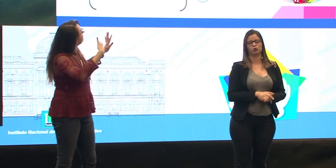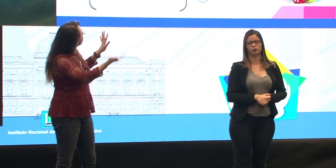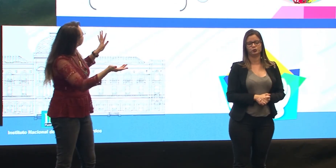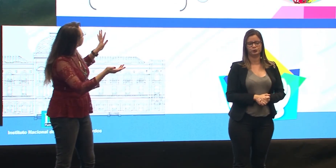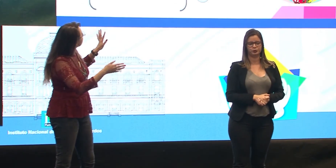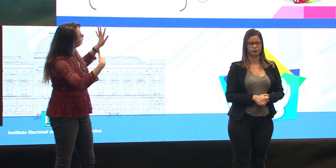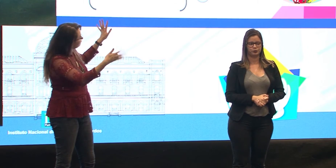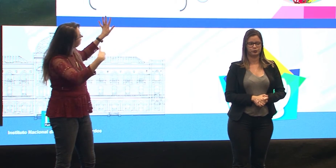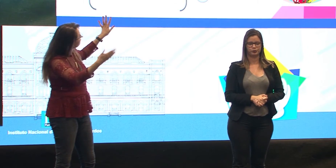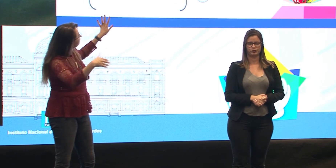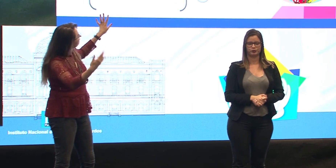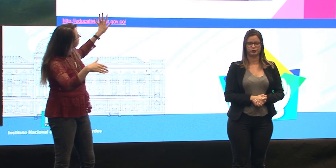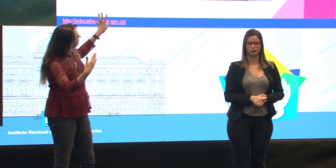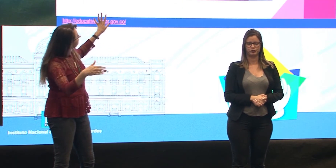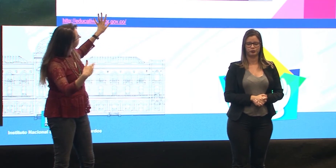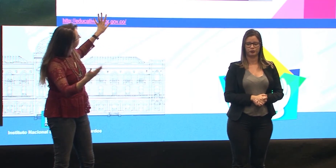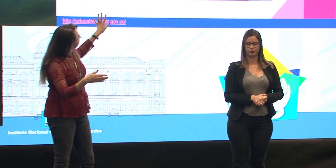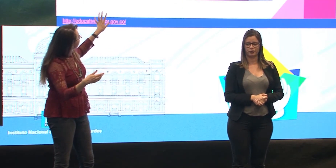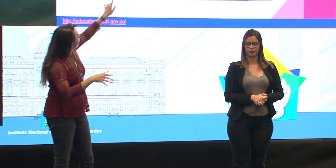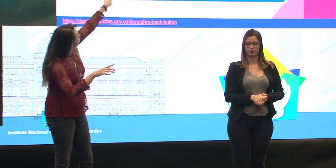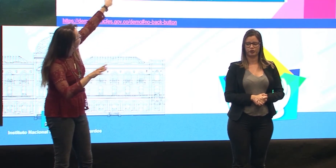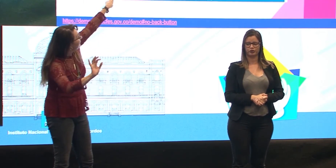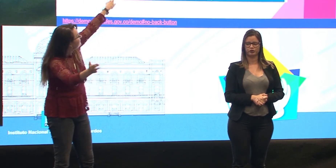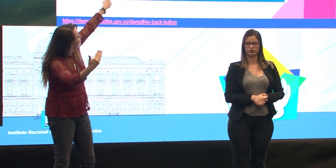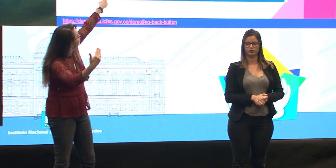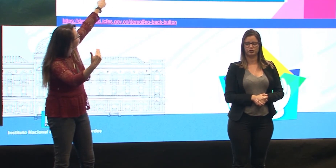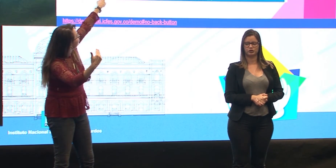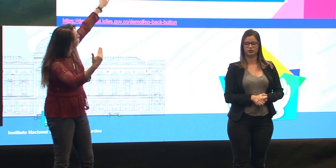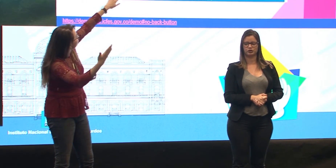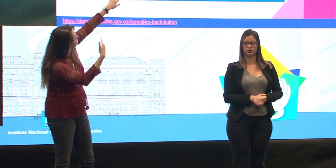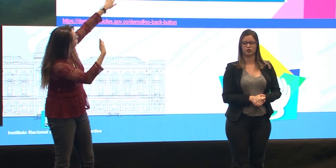que ela melhore. Pode passar.